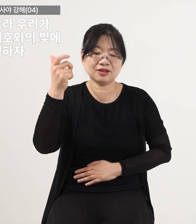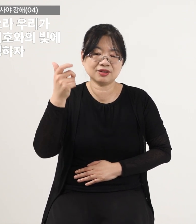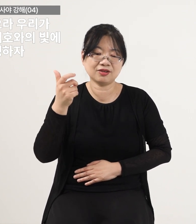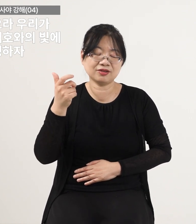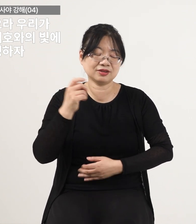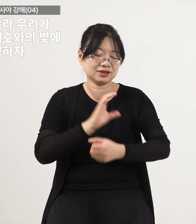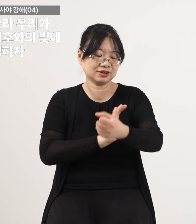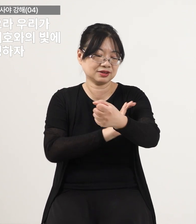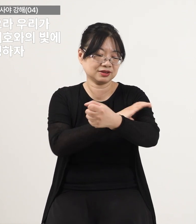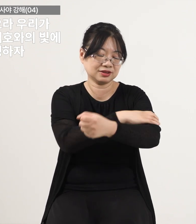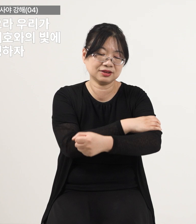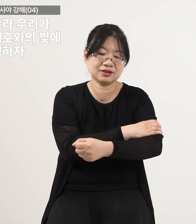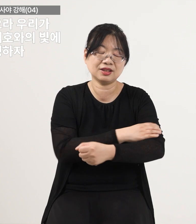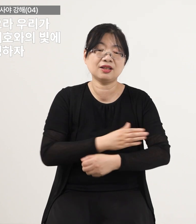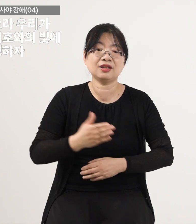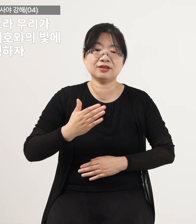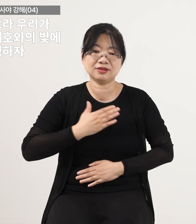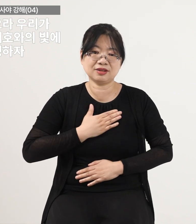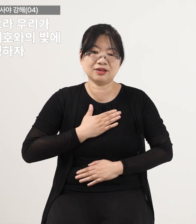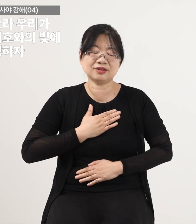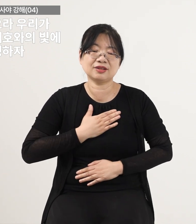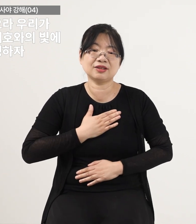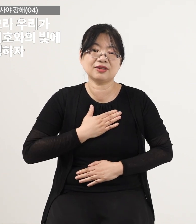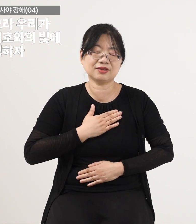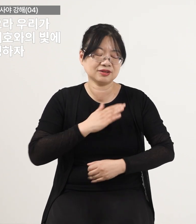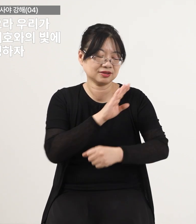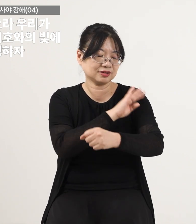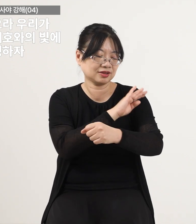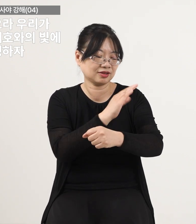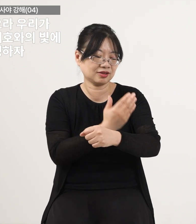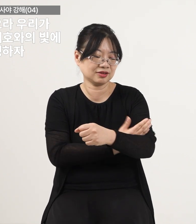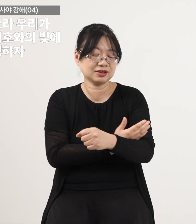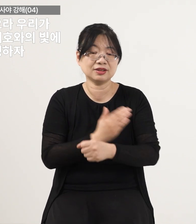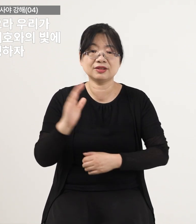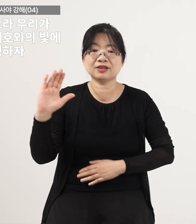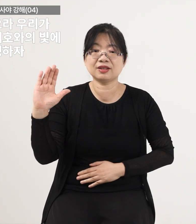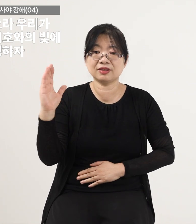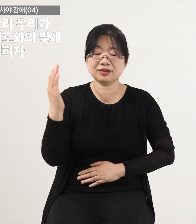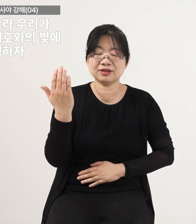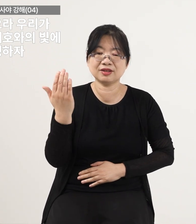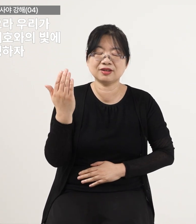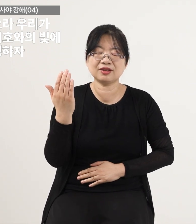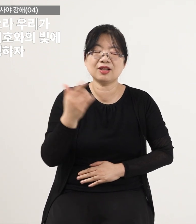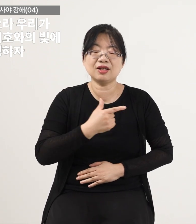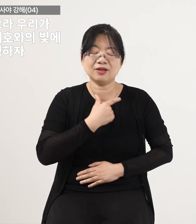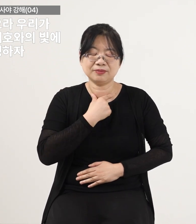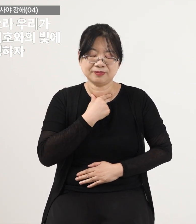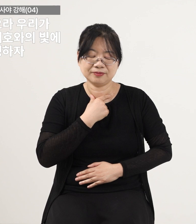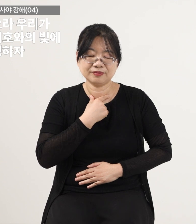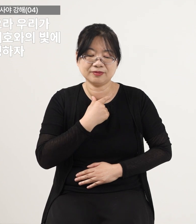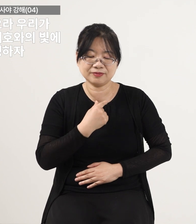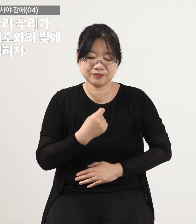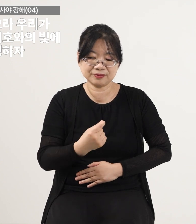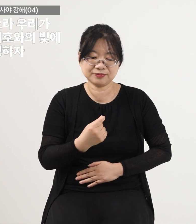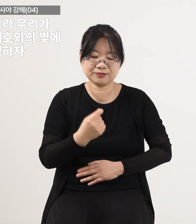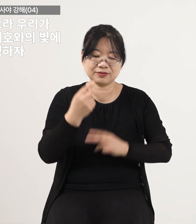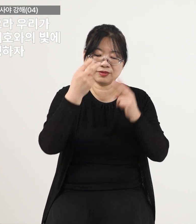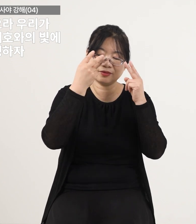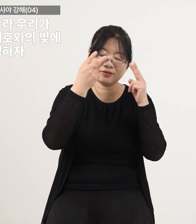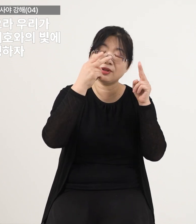성령님의 권능이 나의 능력이 되길